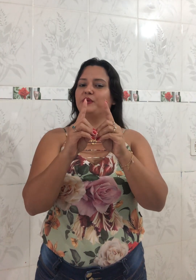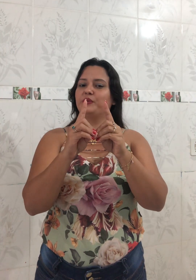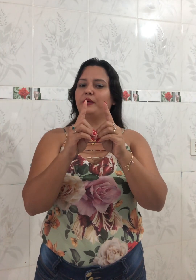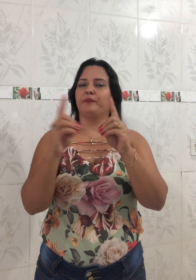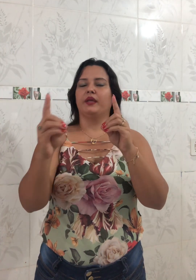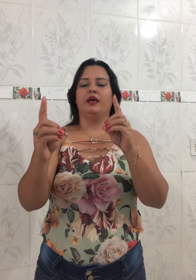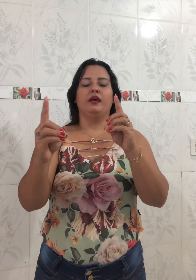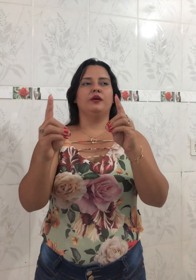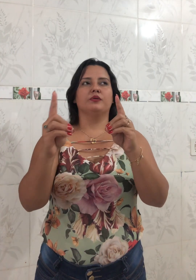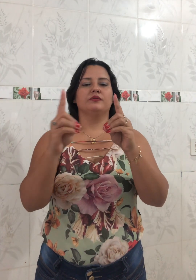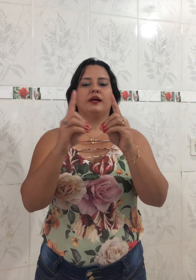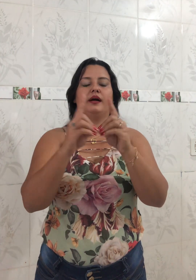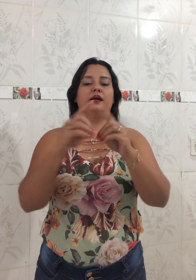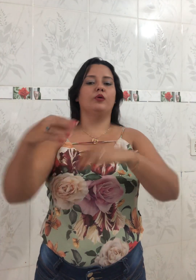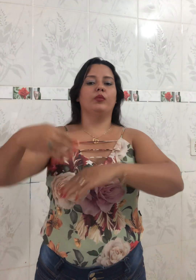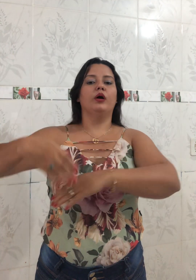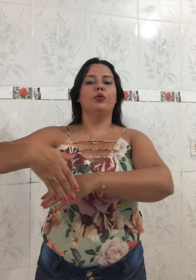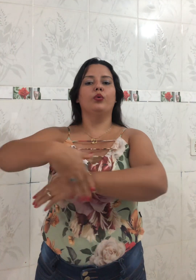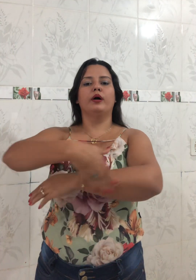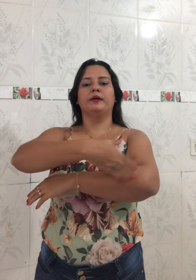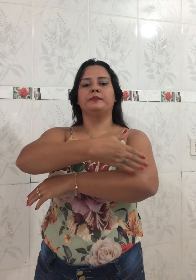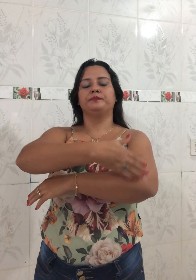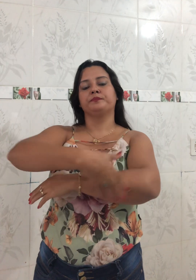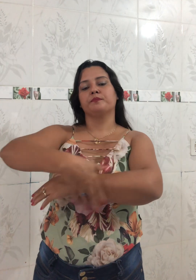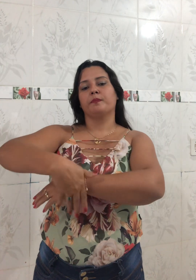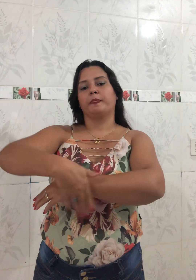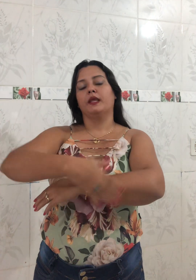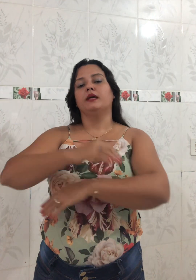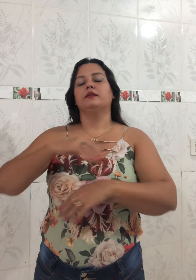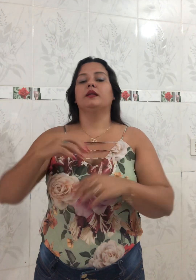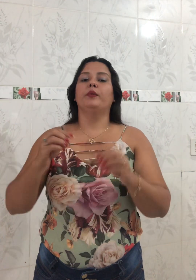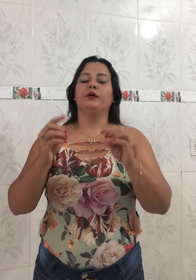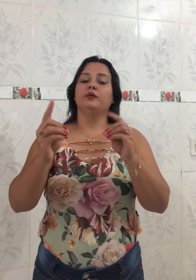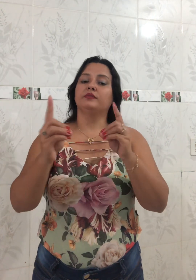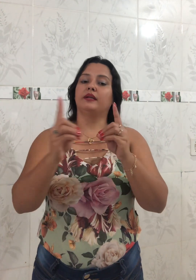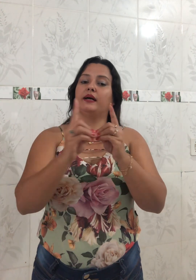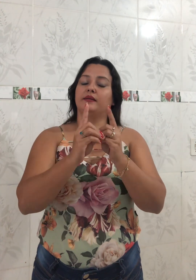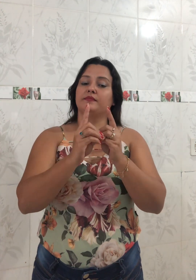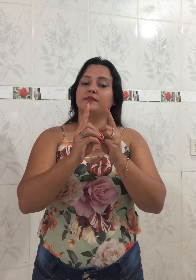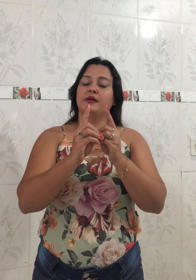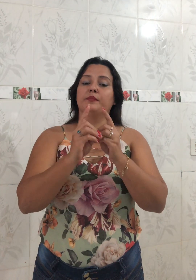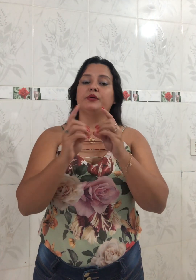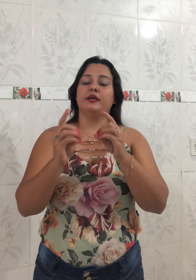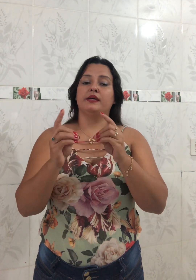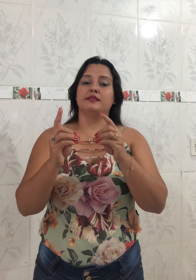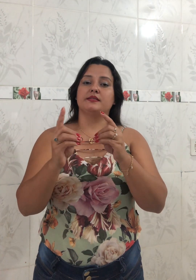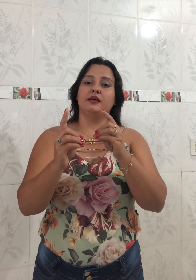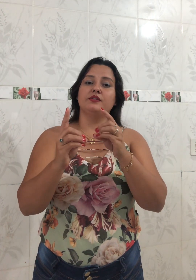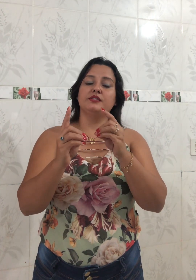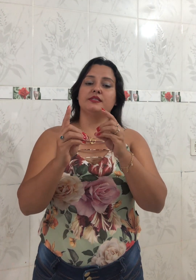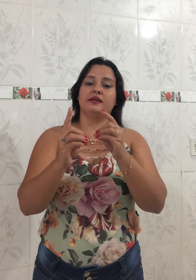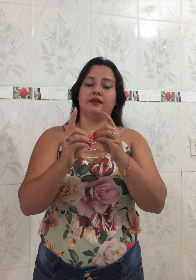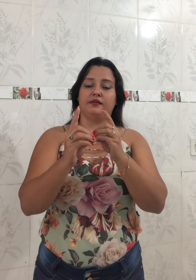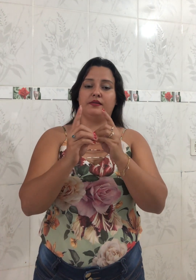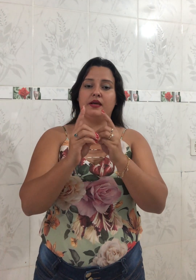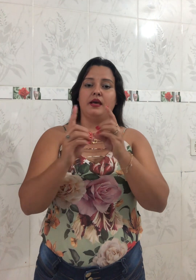pessoa, encontrar uma rua. Então, encontrar. Porque se eu dizer